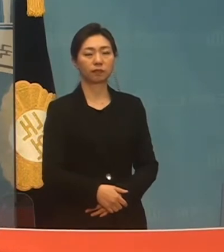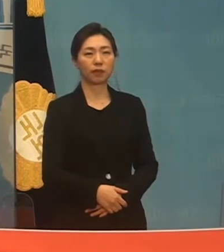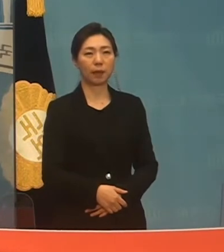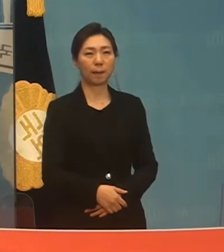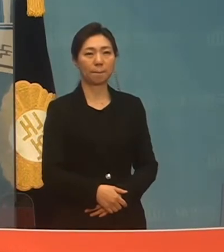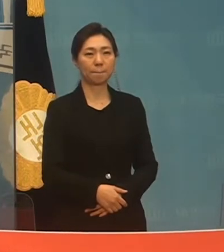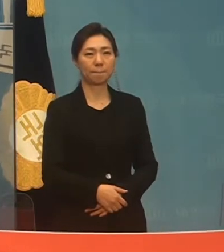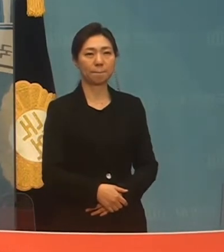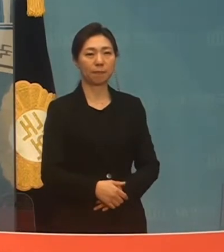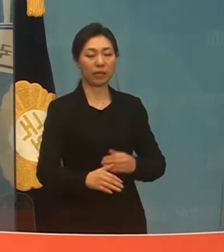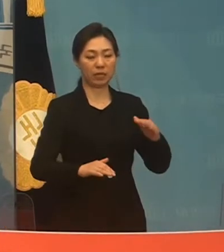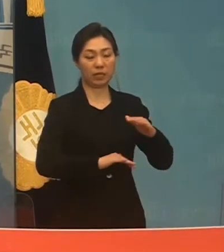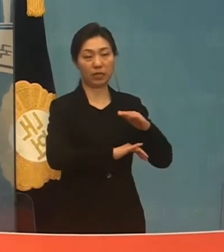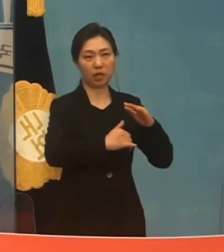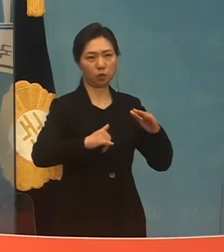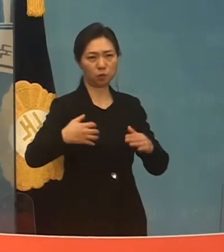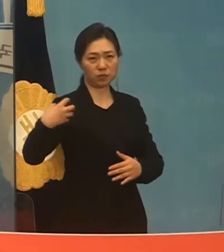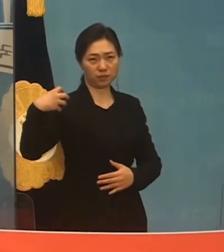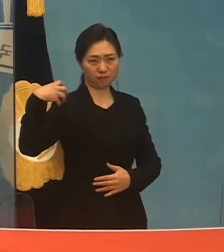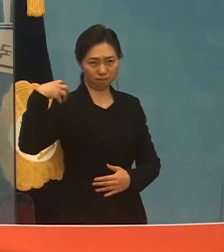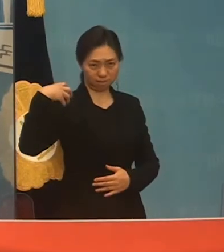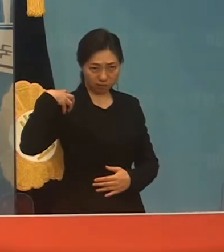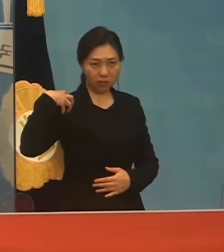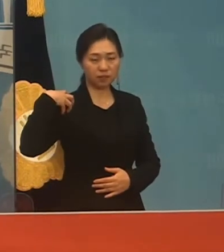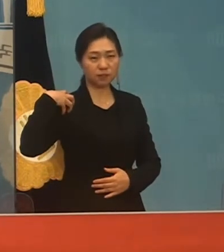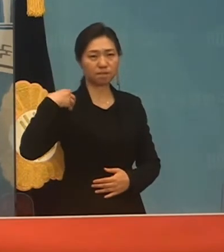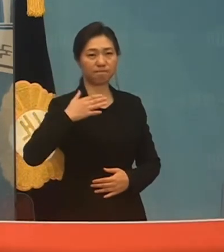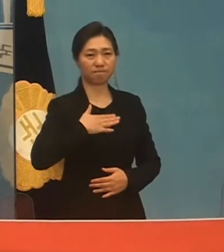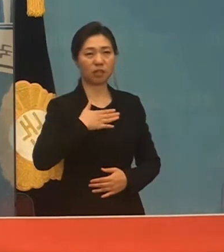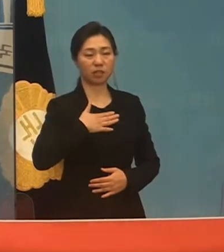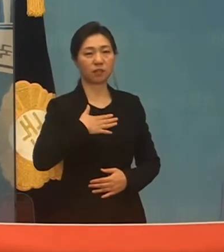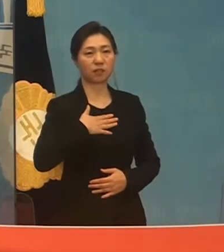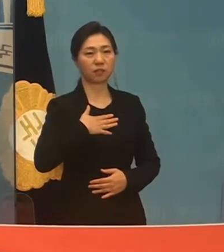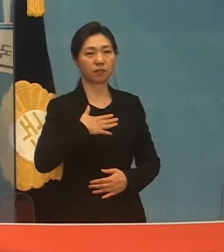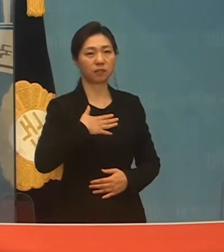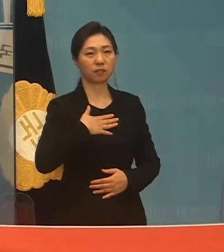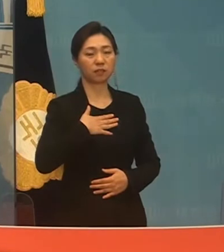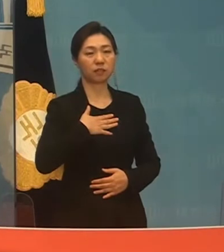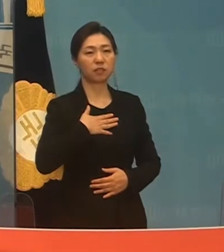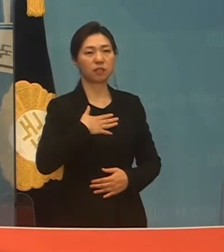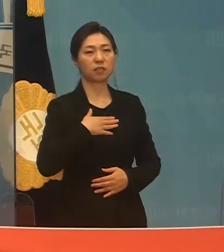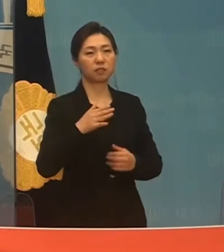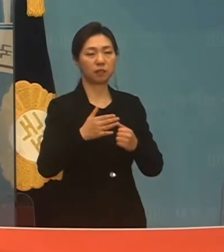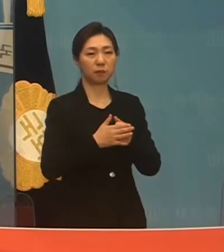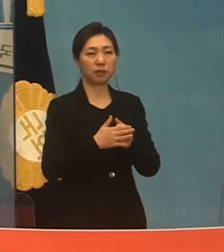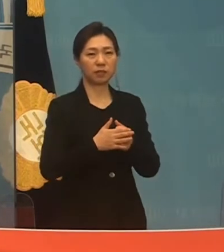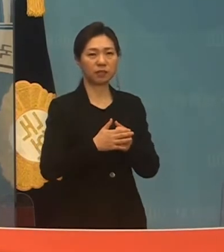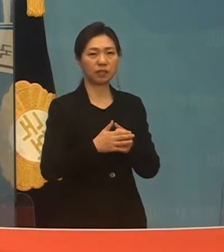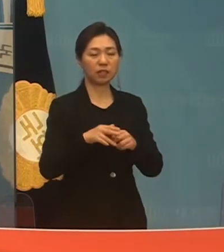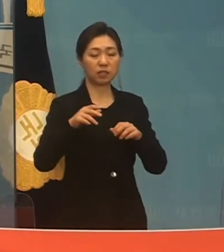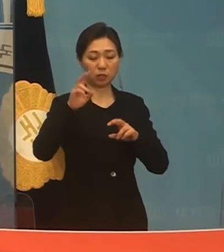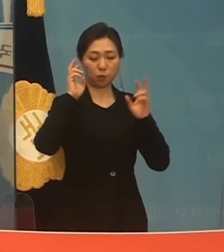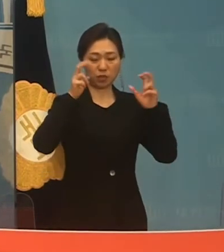가정을 책임질 테니 부당함에 맞서 싸우라고 말하는 간절인 아남매.